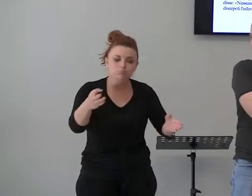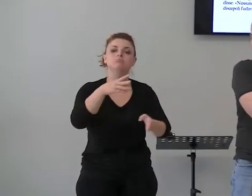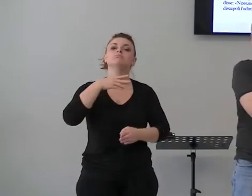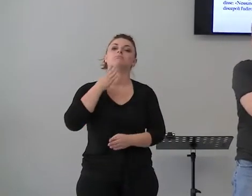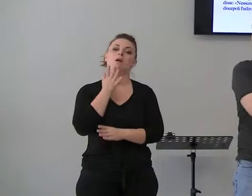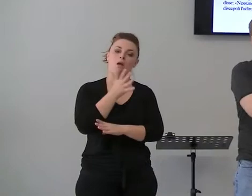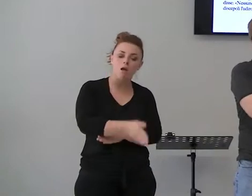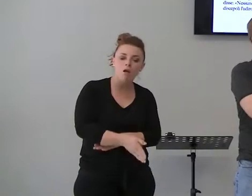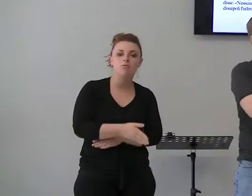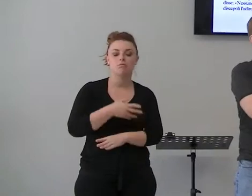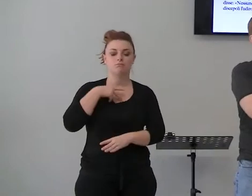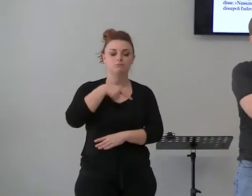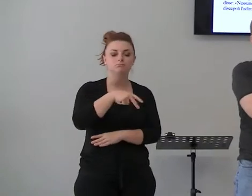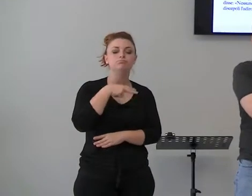accettato,